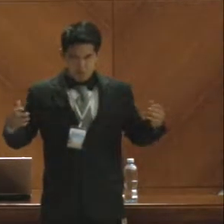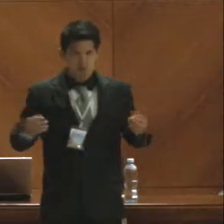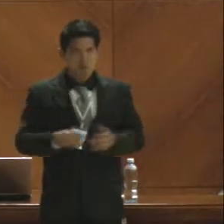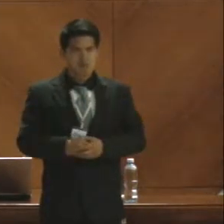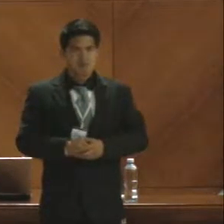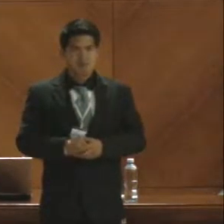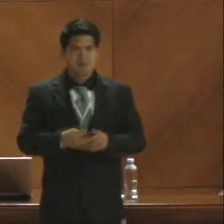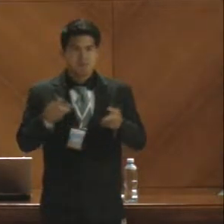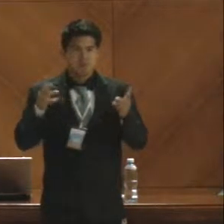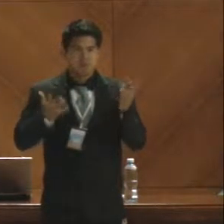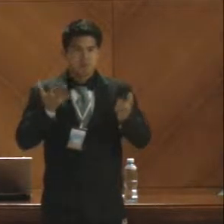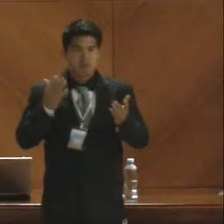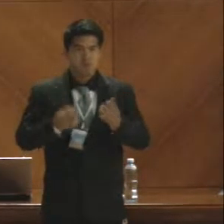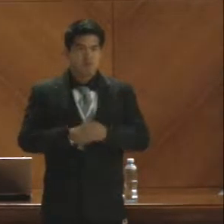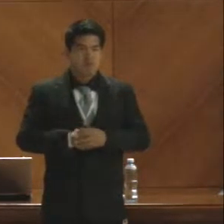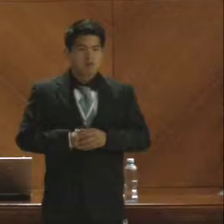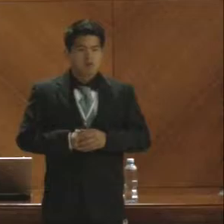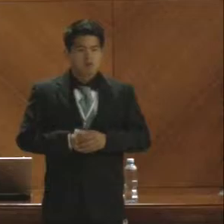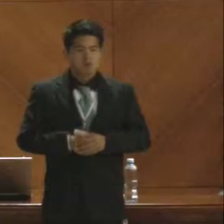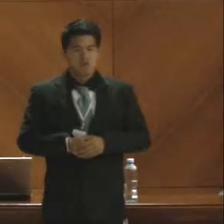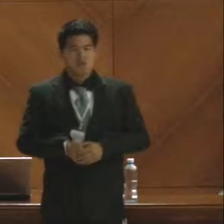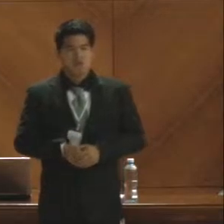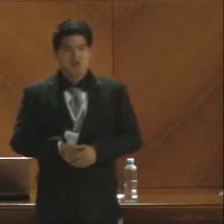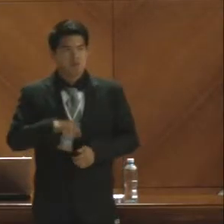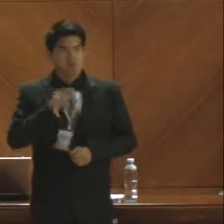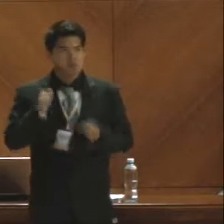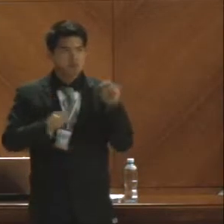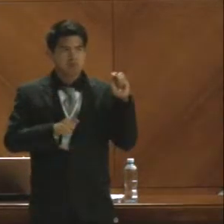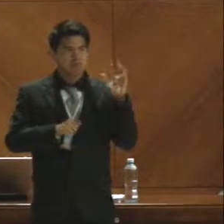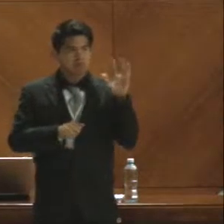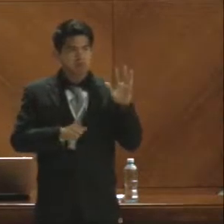copié un PDF. No sé si pueden poner ese PDF, por favor.